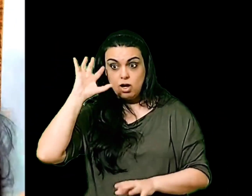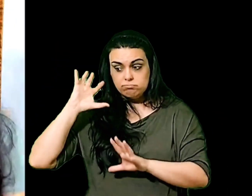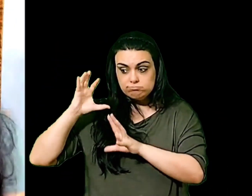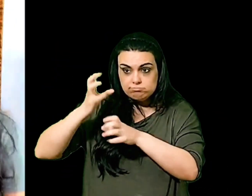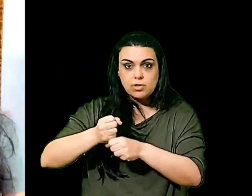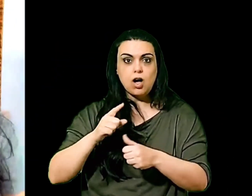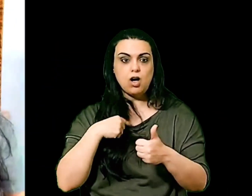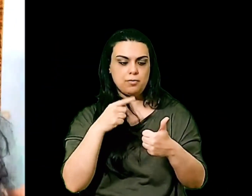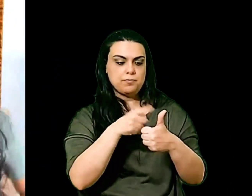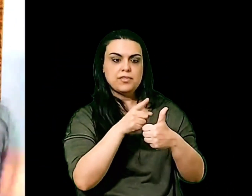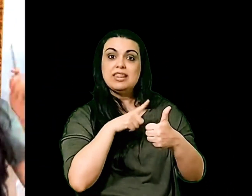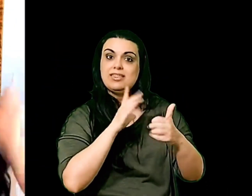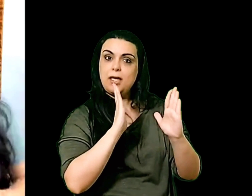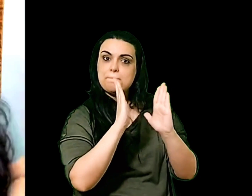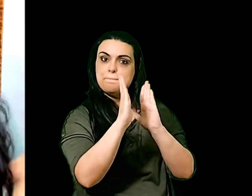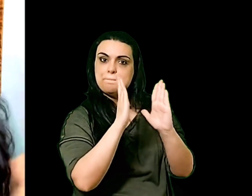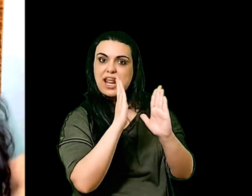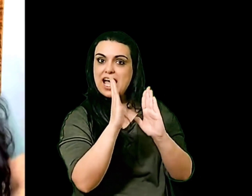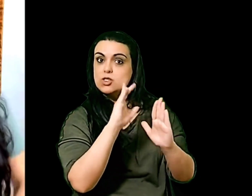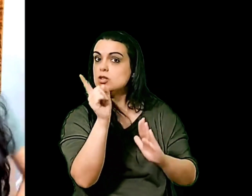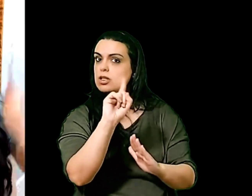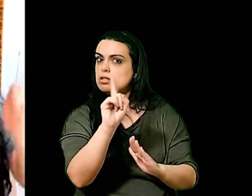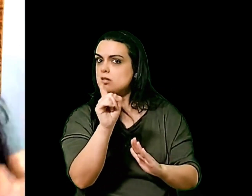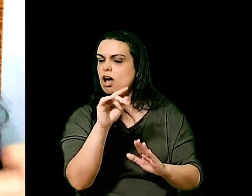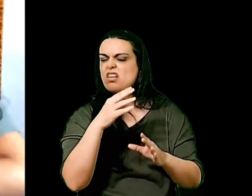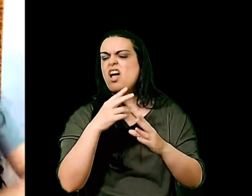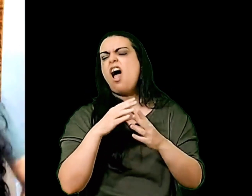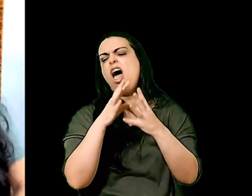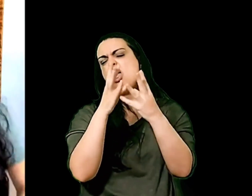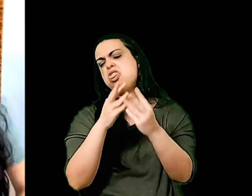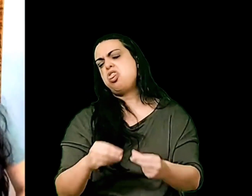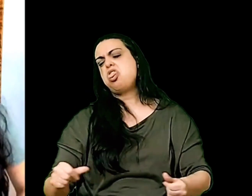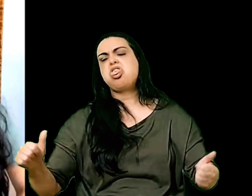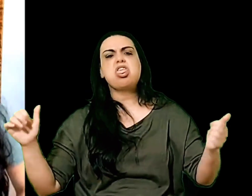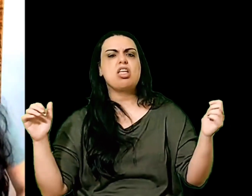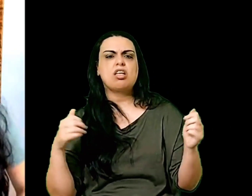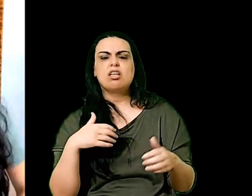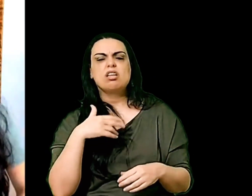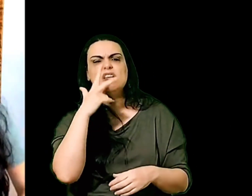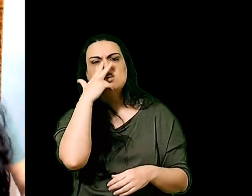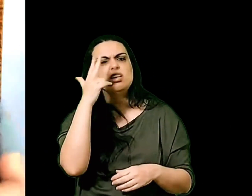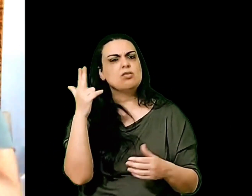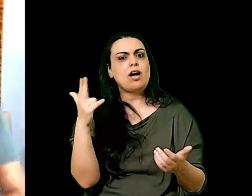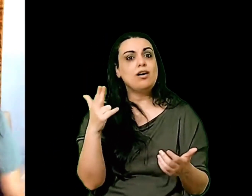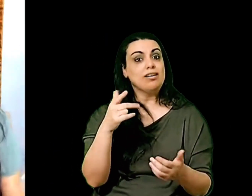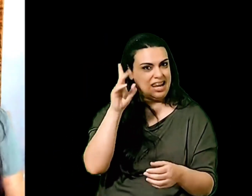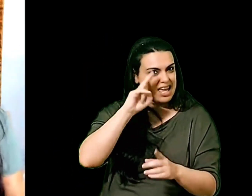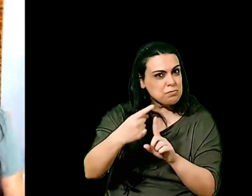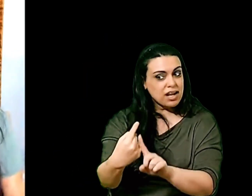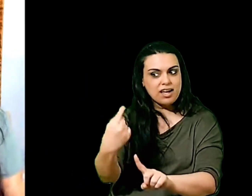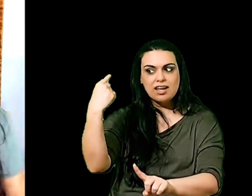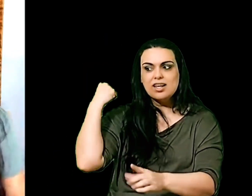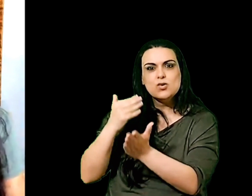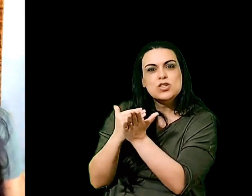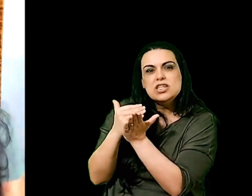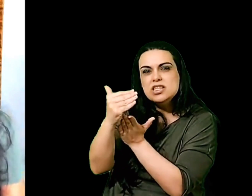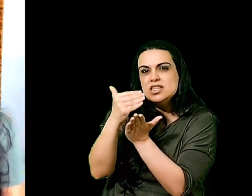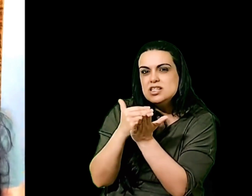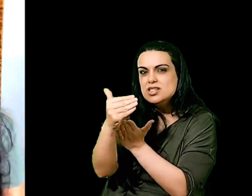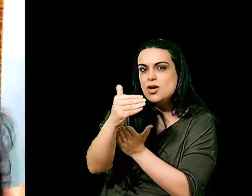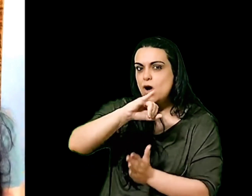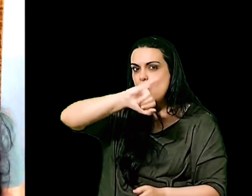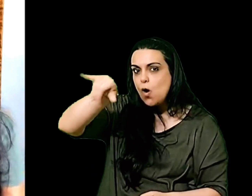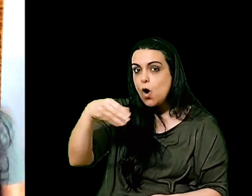gente não esquecer, ok? Tem prazo, não deixe derreter. Sobre a perspectiva que a gente falou lá